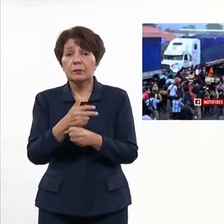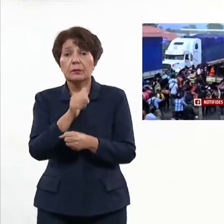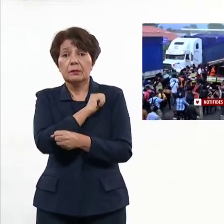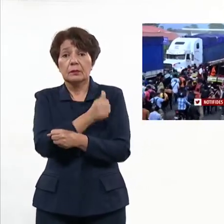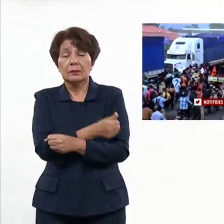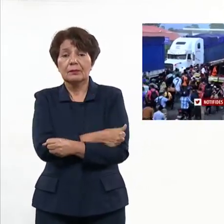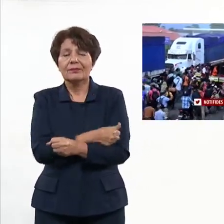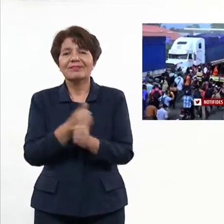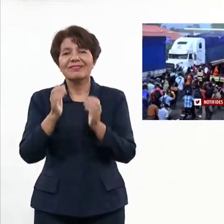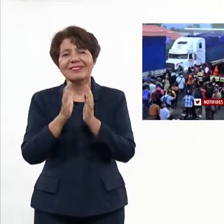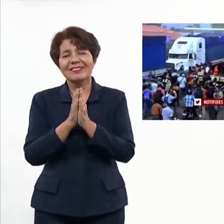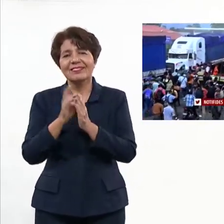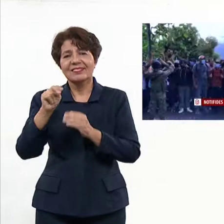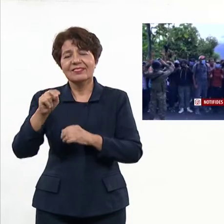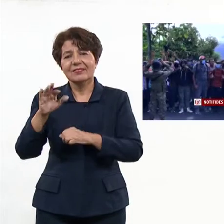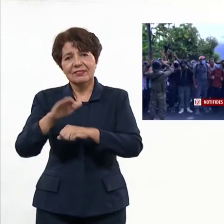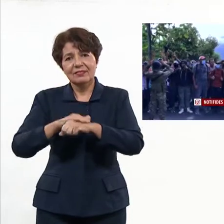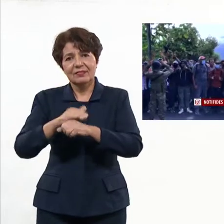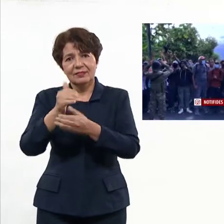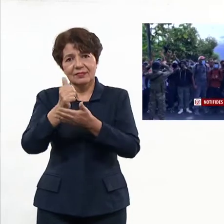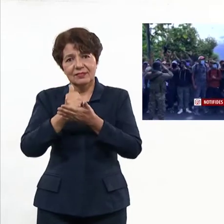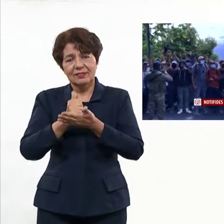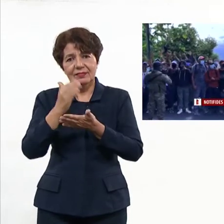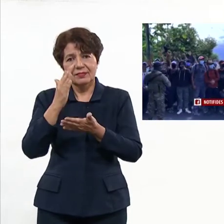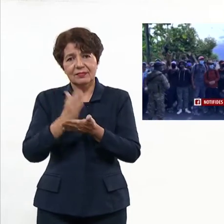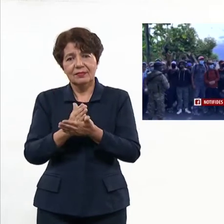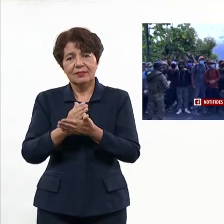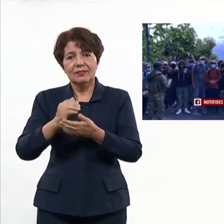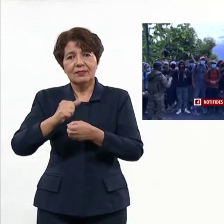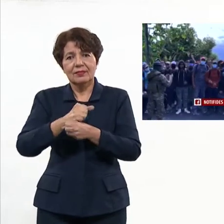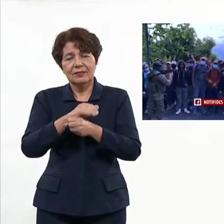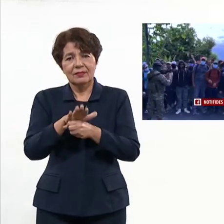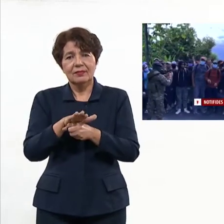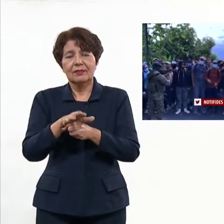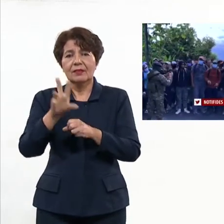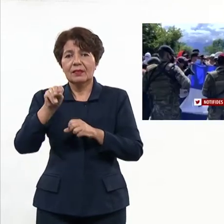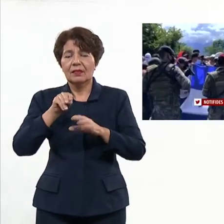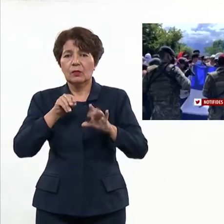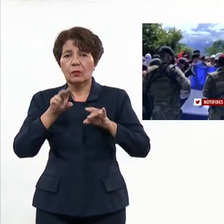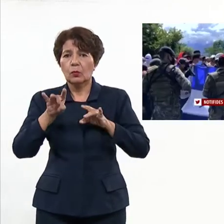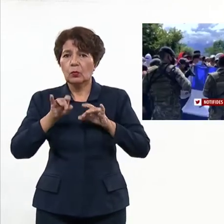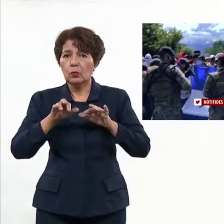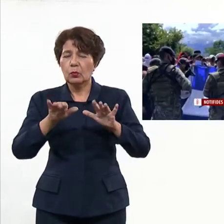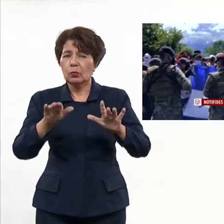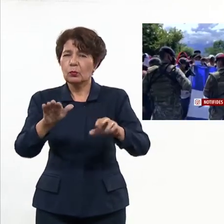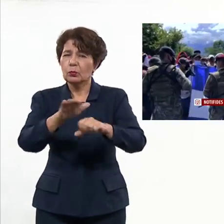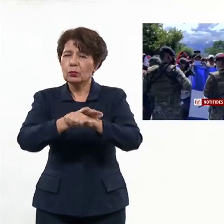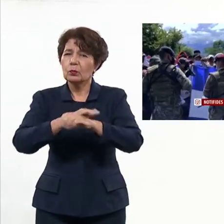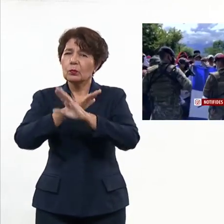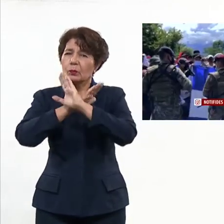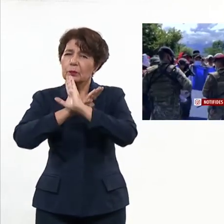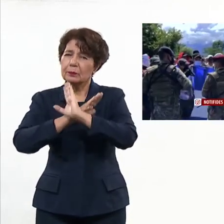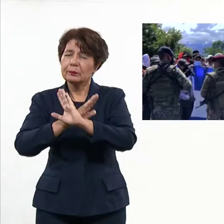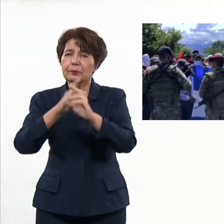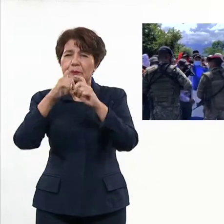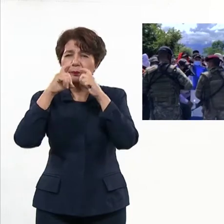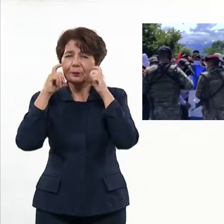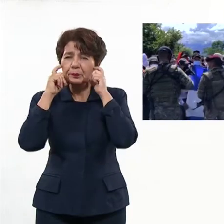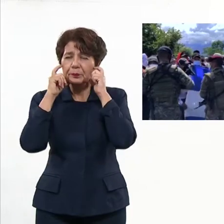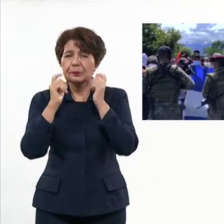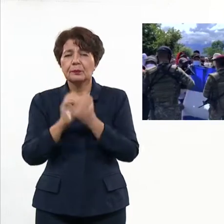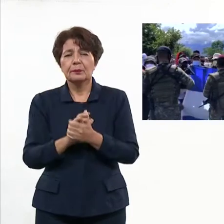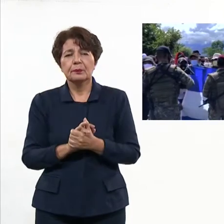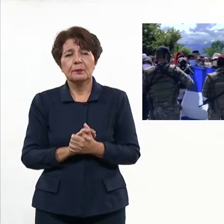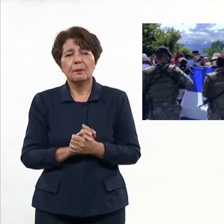desde ciudad para medios y no que pides le invitamos a erradicar juntos el coronavirus con imágenes de animal de carteles informó josué